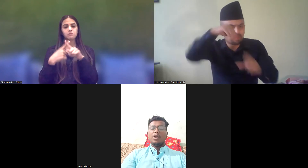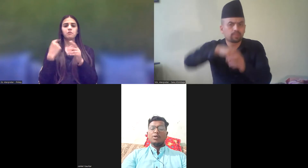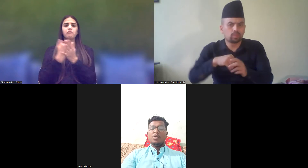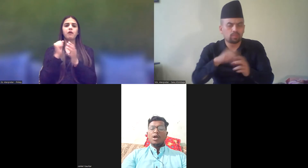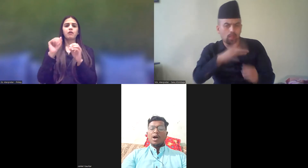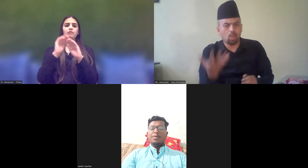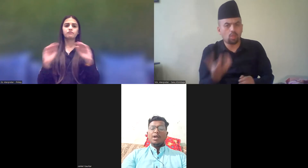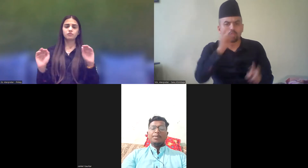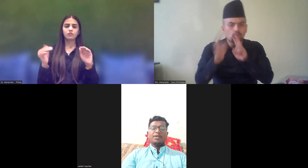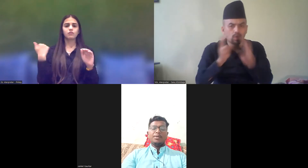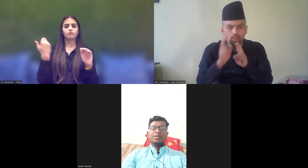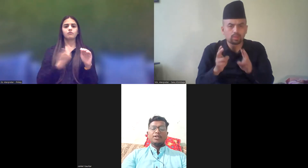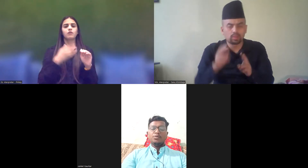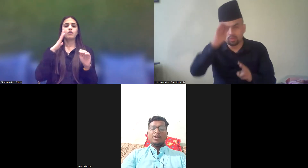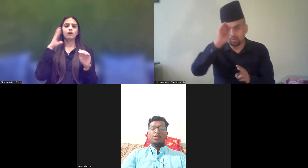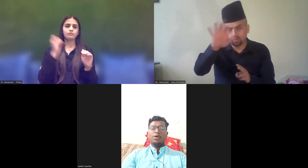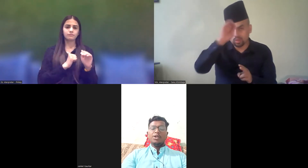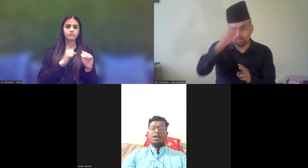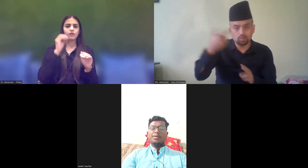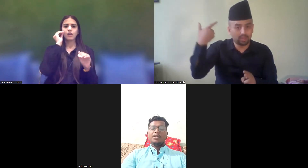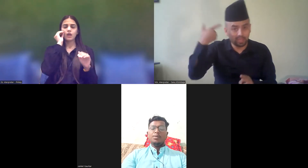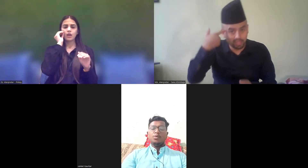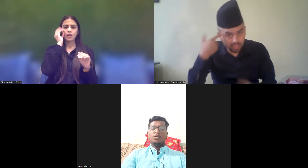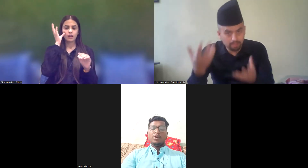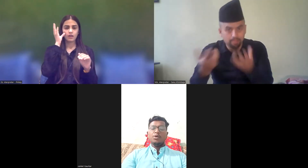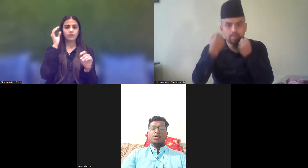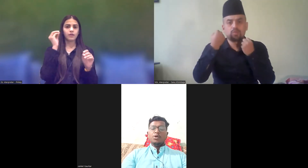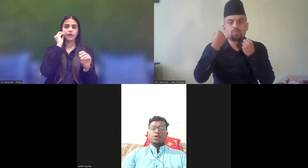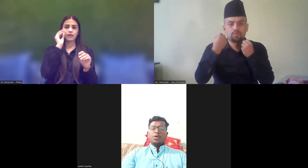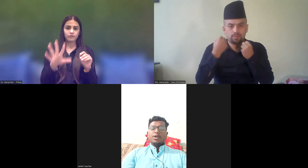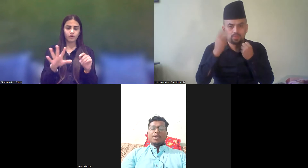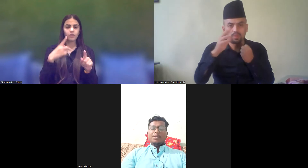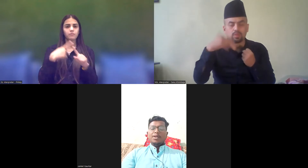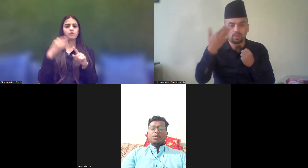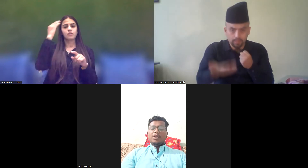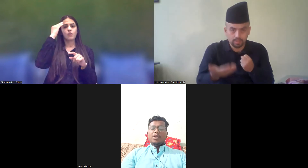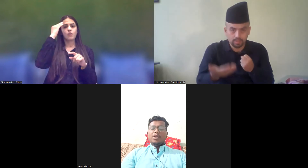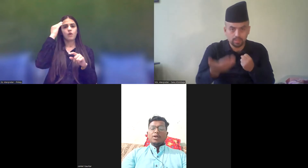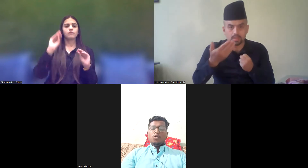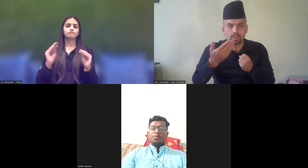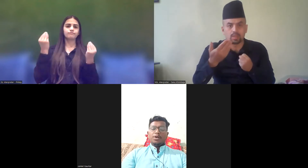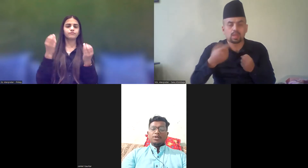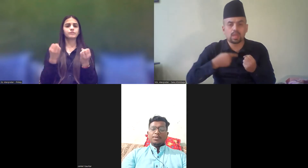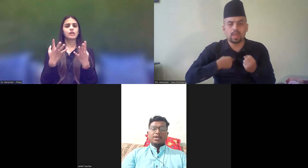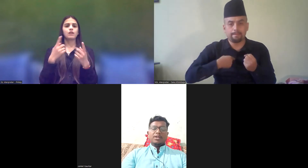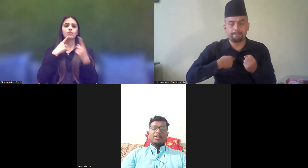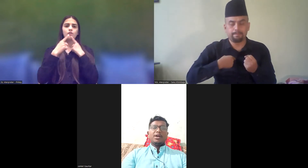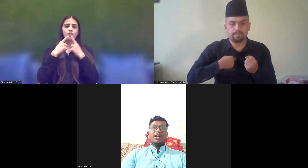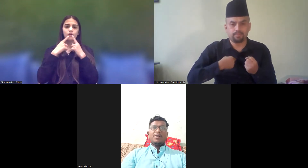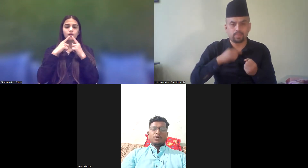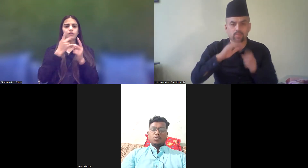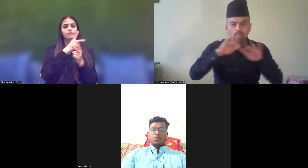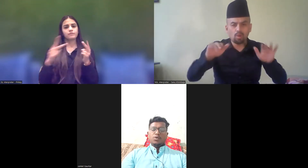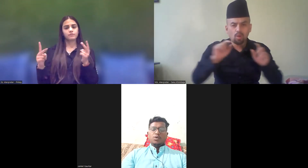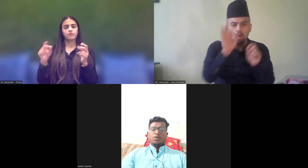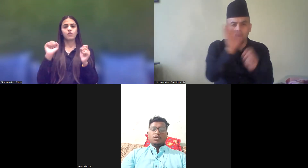करू लागलो. आम्ही आपल्या समस्या समजू लागलो, अधिकाराबद्दल बोलू लागलो. समाजामध्ये मुलांना खूप समस्यांचा सामना करावा